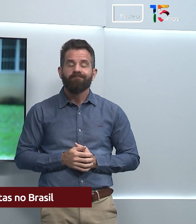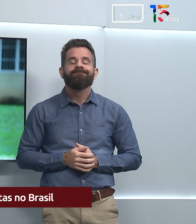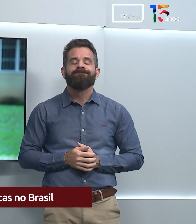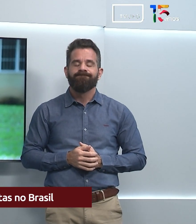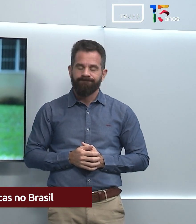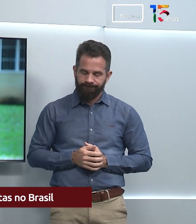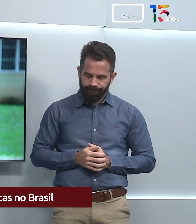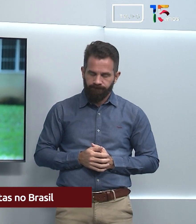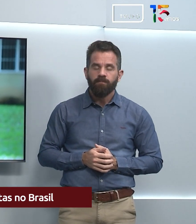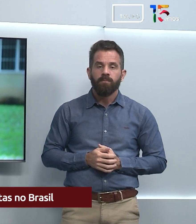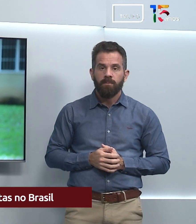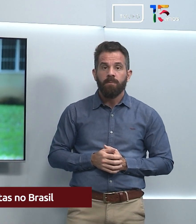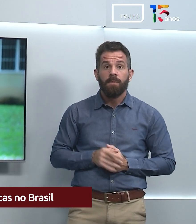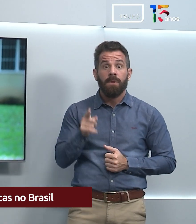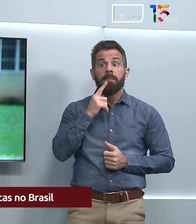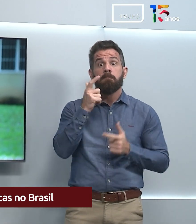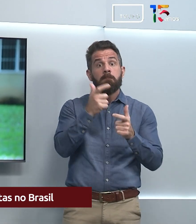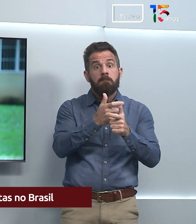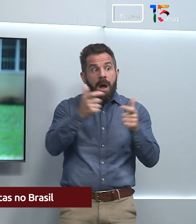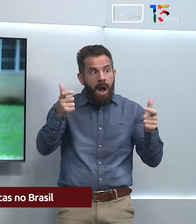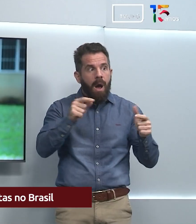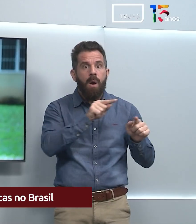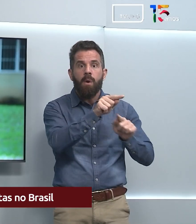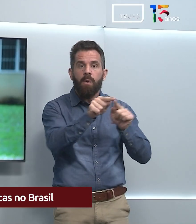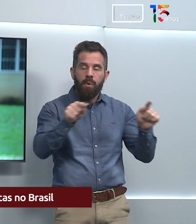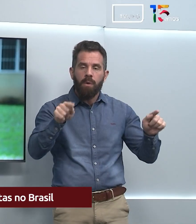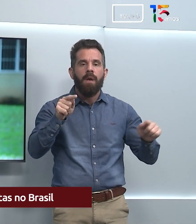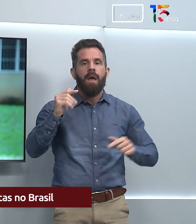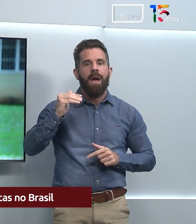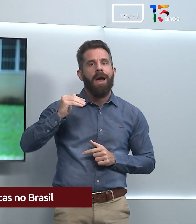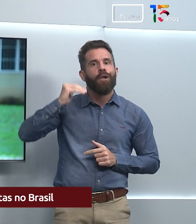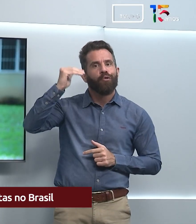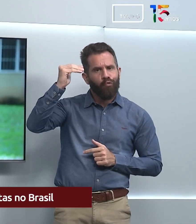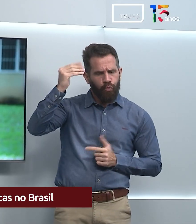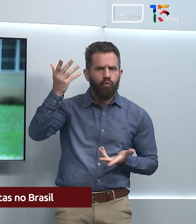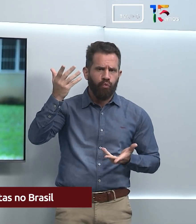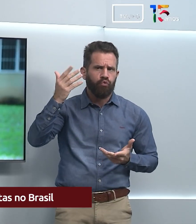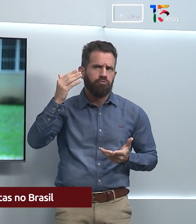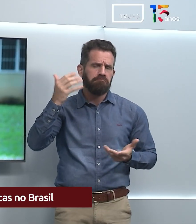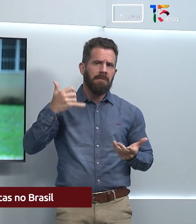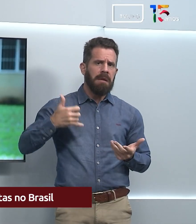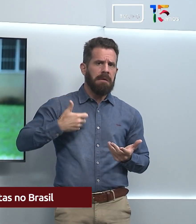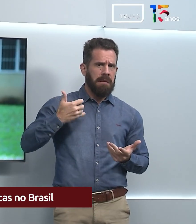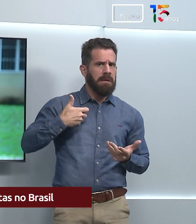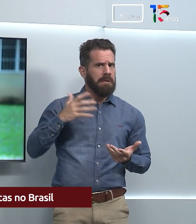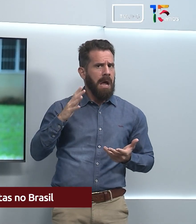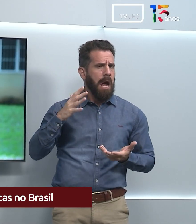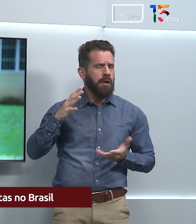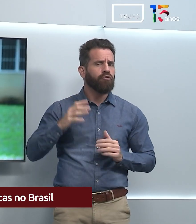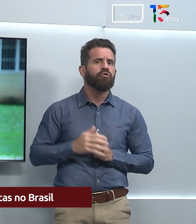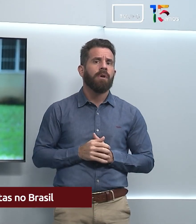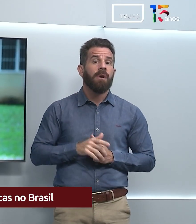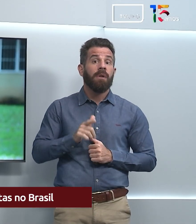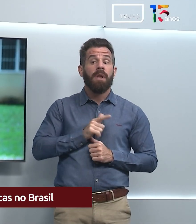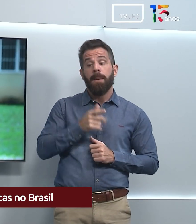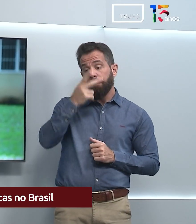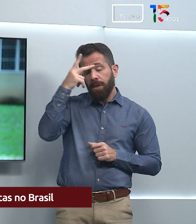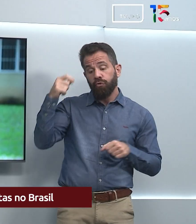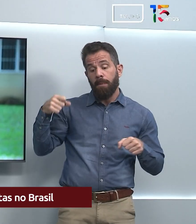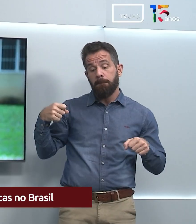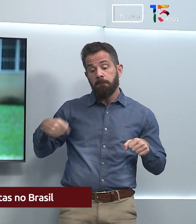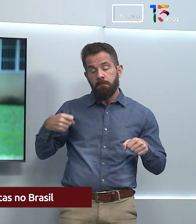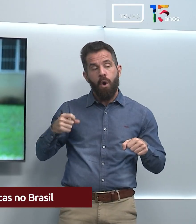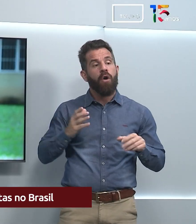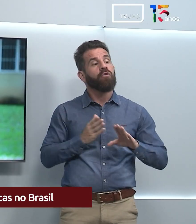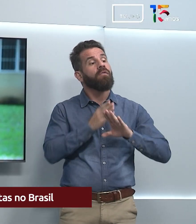É isso mesmo, a maior parte das vítimas são adultos jovens, motociclistas que estão a caminho do trabalho ou